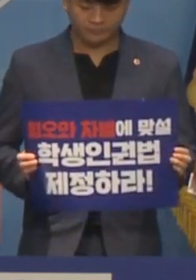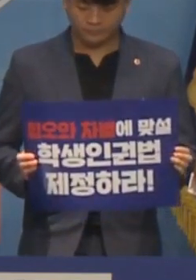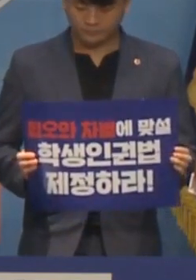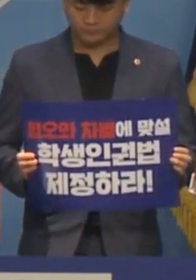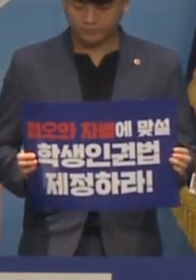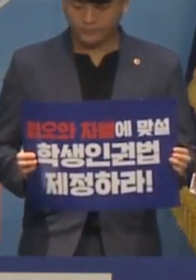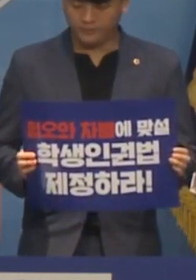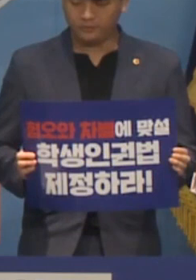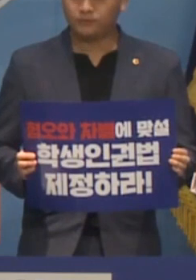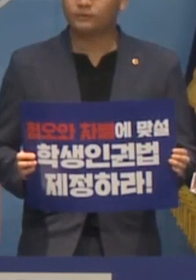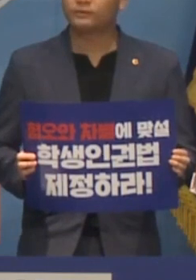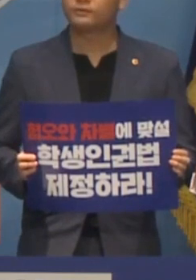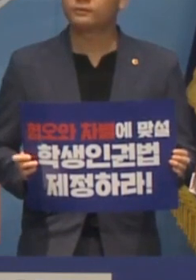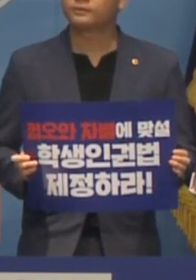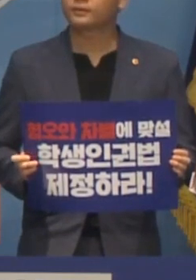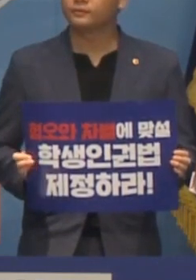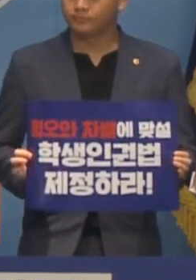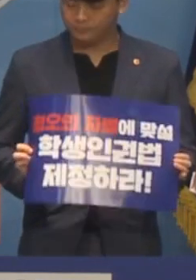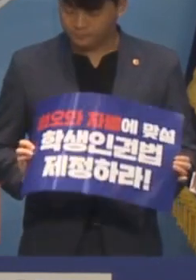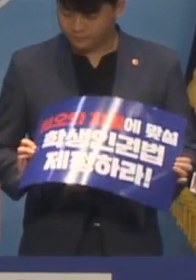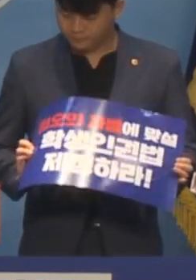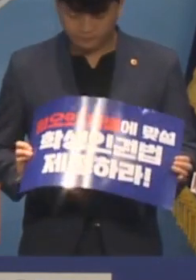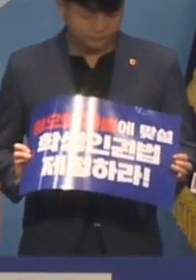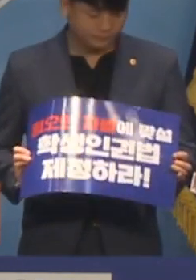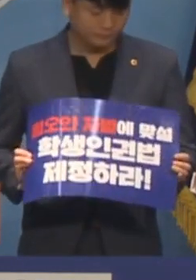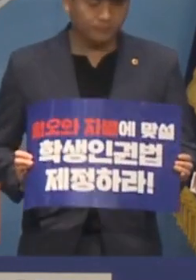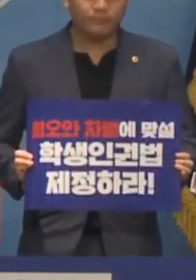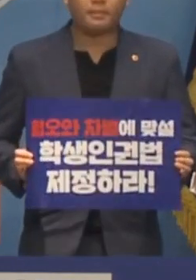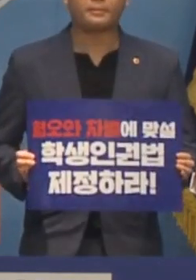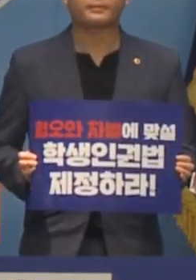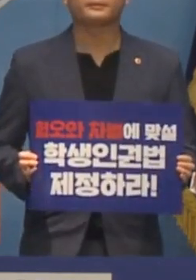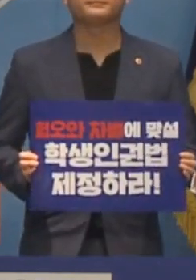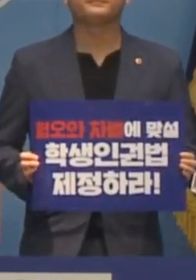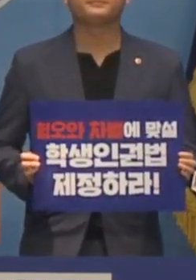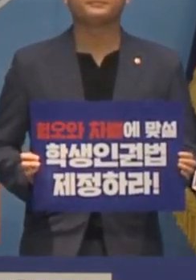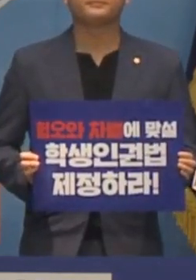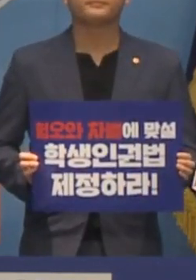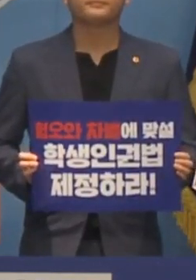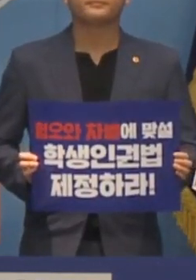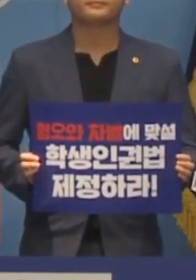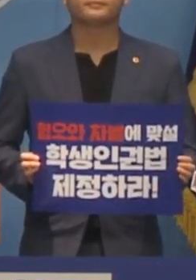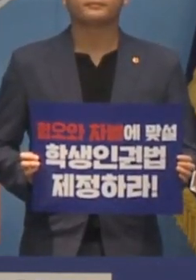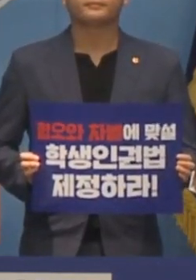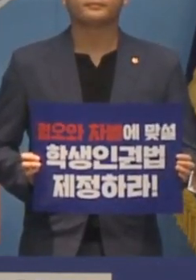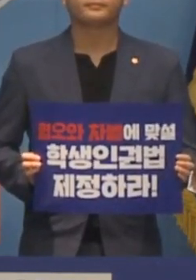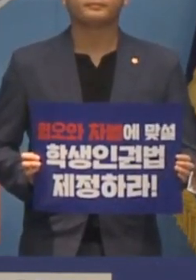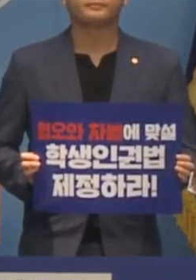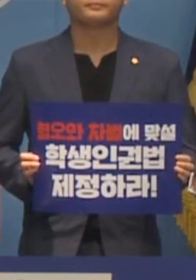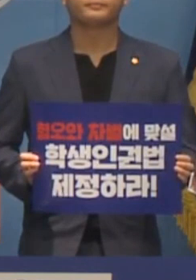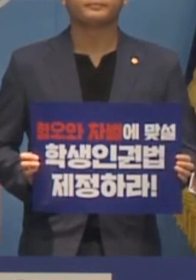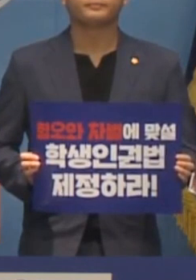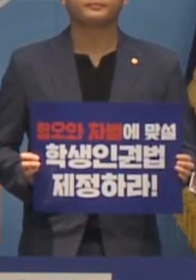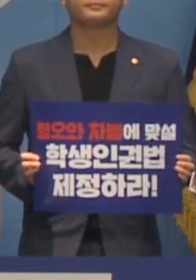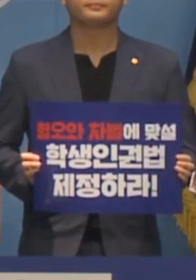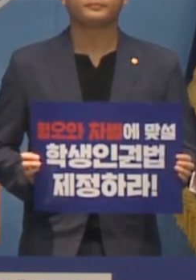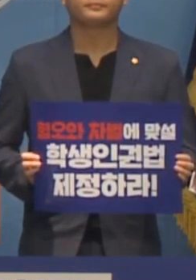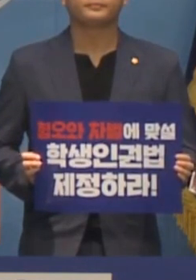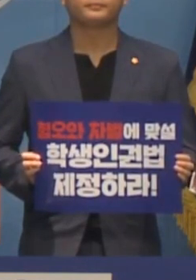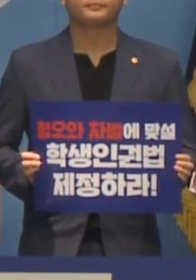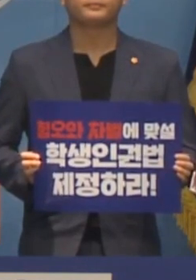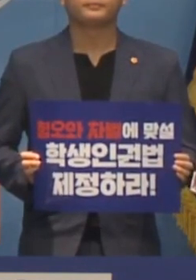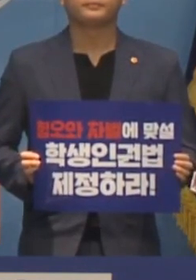통과 촉구 기자회견을 하게 됐고요. 제가 소개해드리도록 하겠습니다.